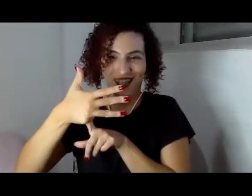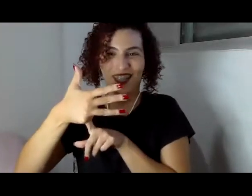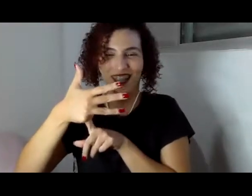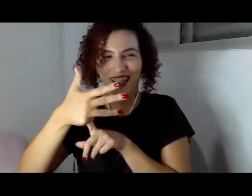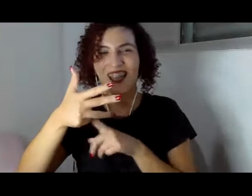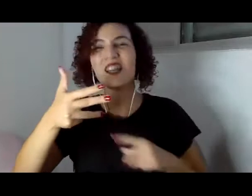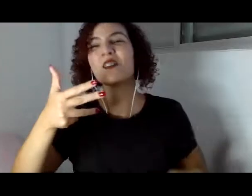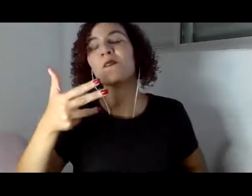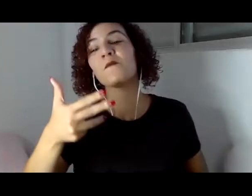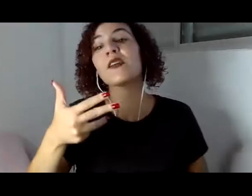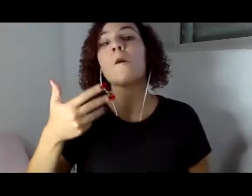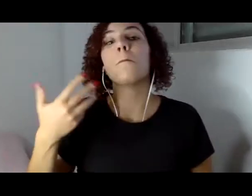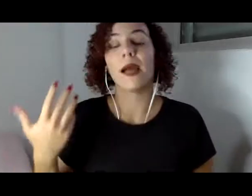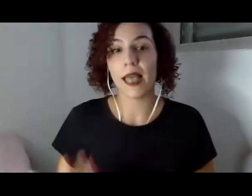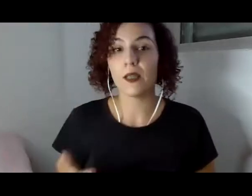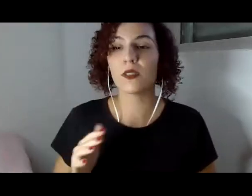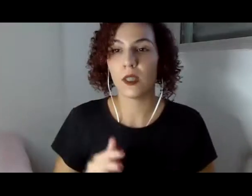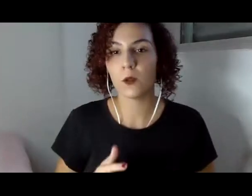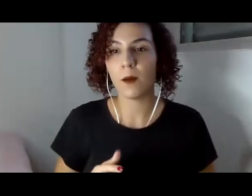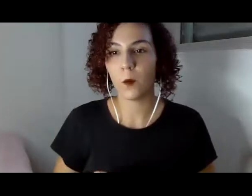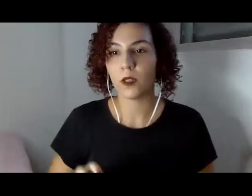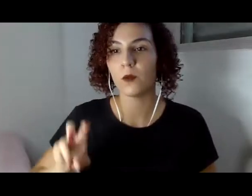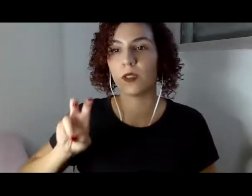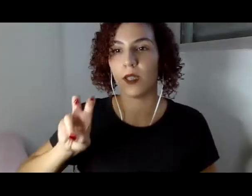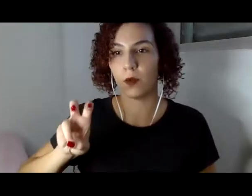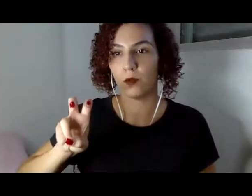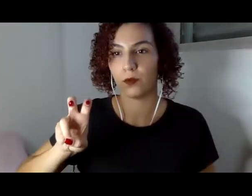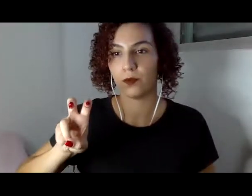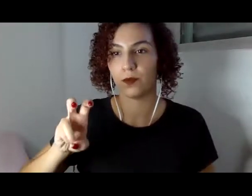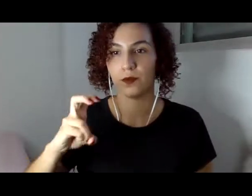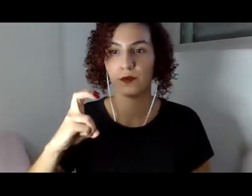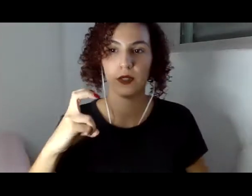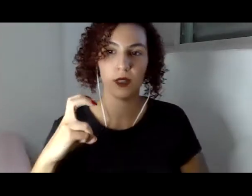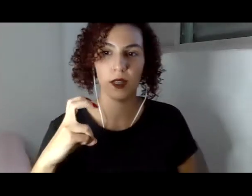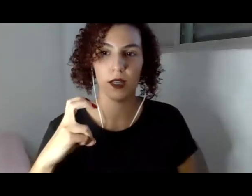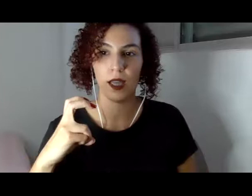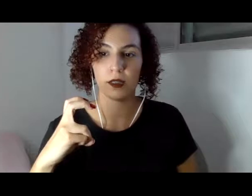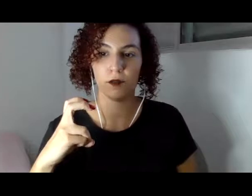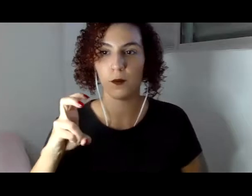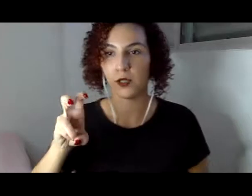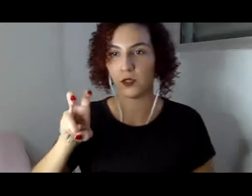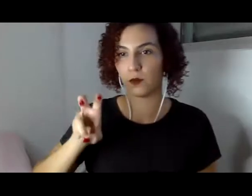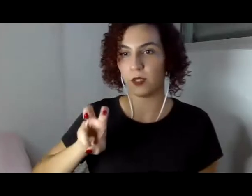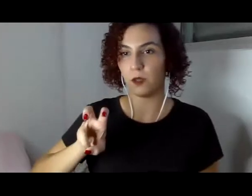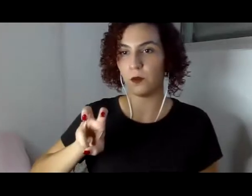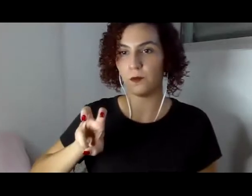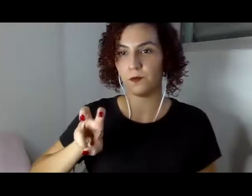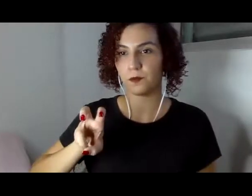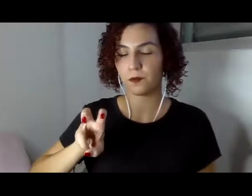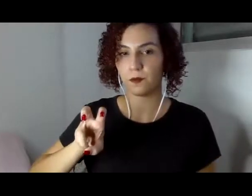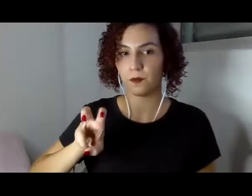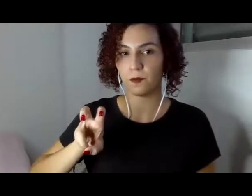com esse dedo aqui. Mas aí o 5 já muda. O 5. Esse formatinho.